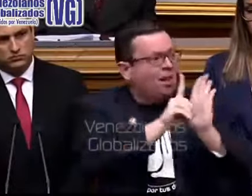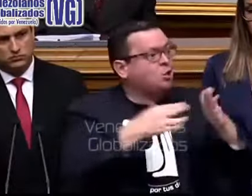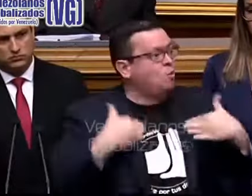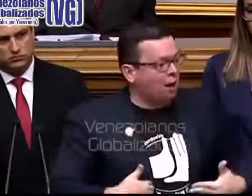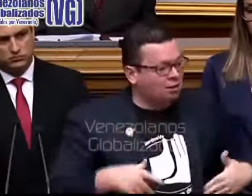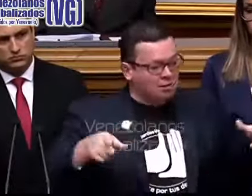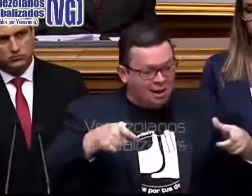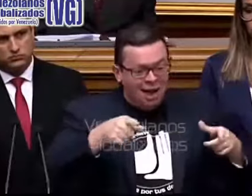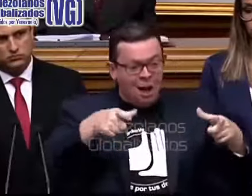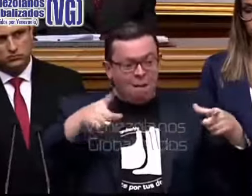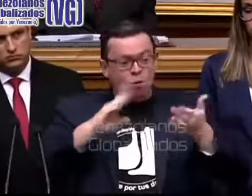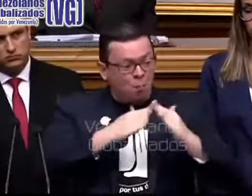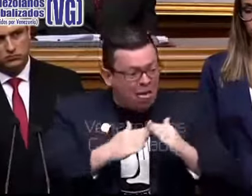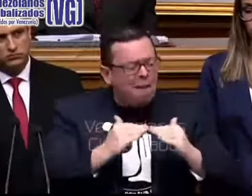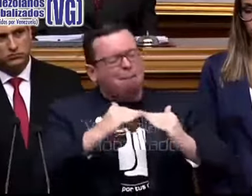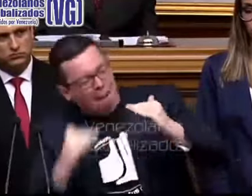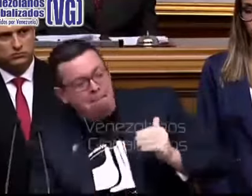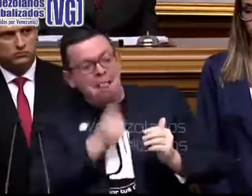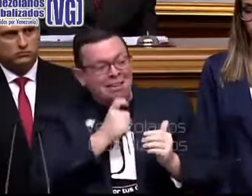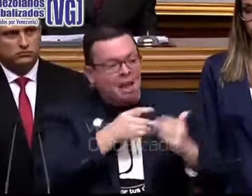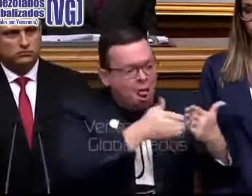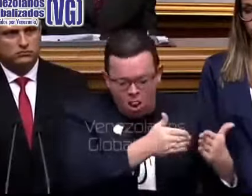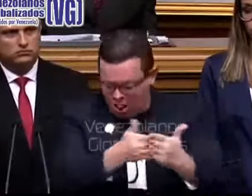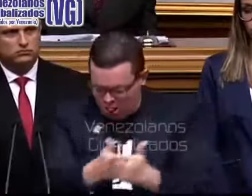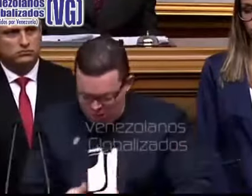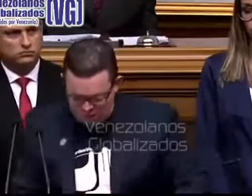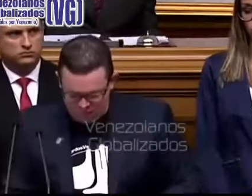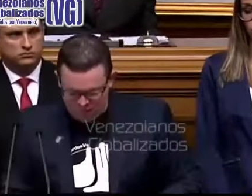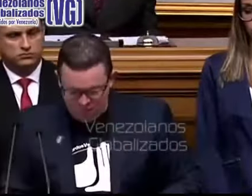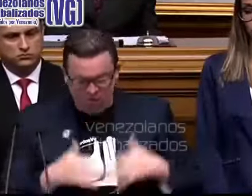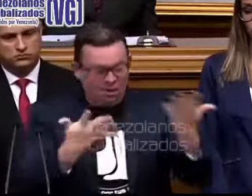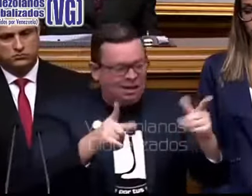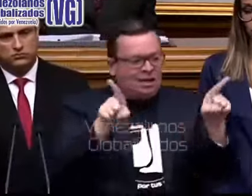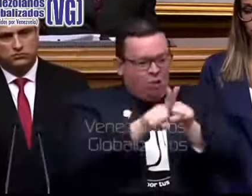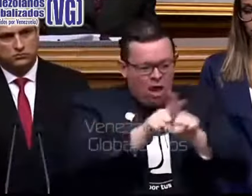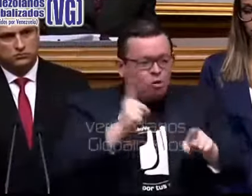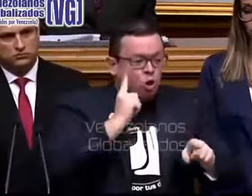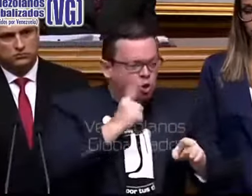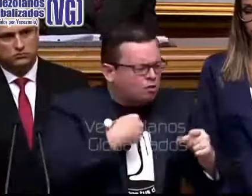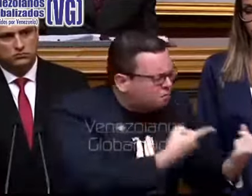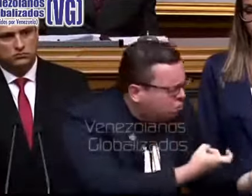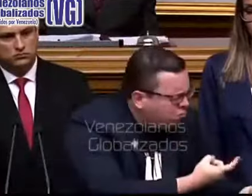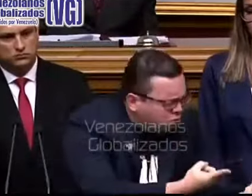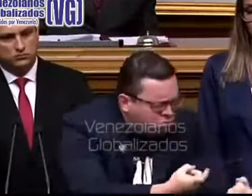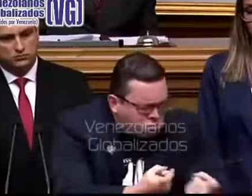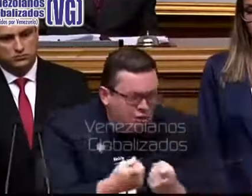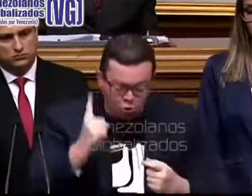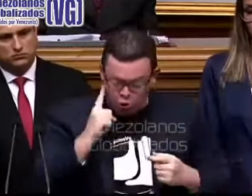de vulneración y de debilidad en la que está nuestra población. Si el ciudadano de a pie, el común venezolano